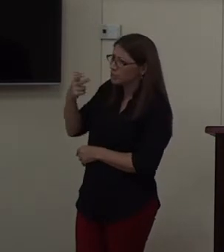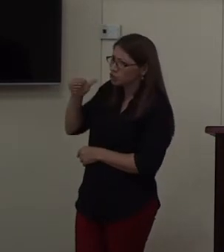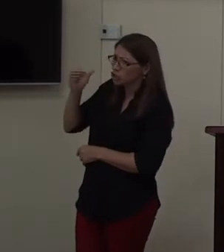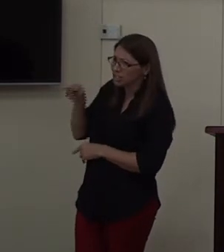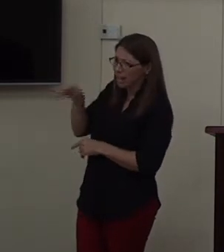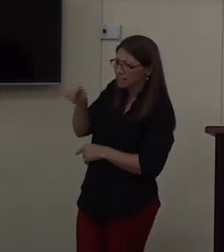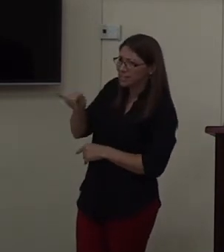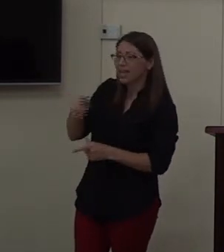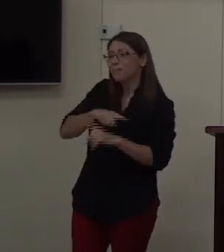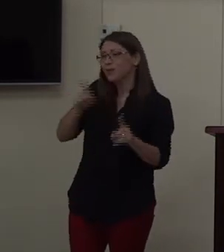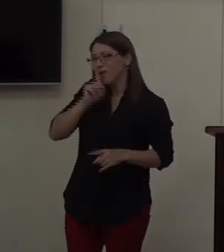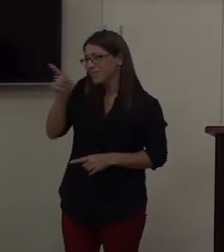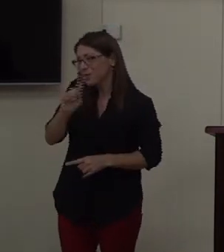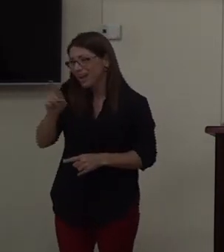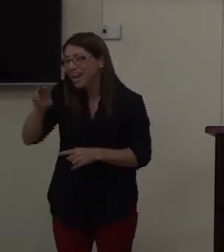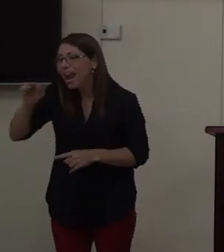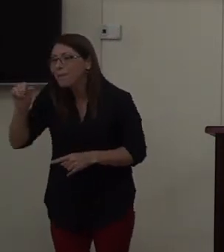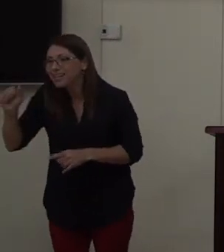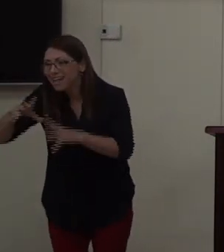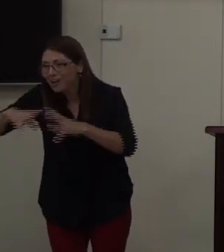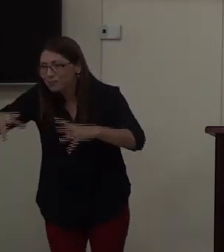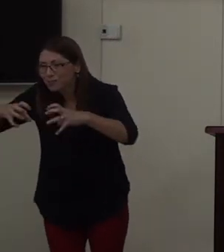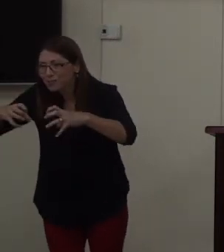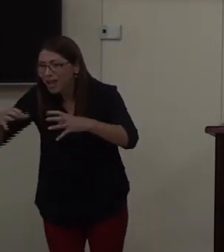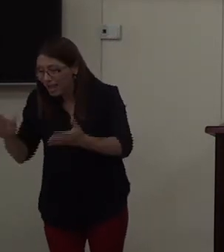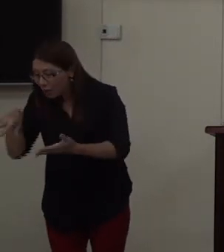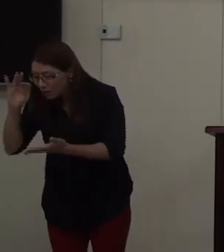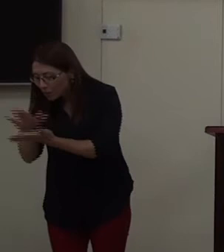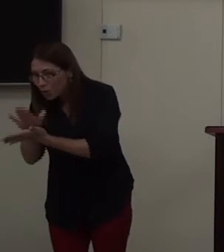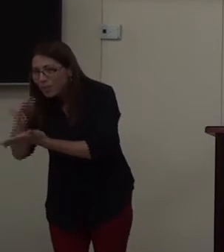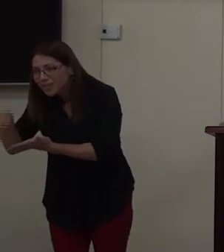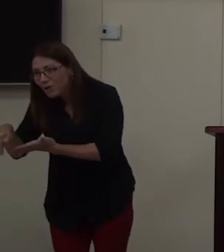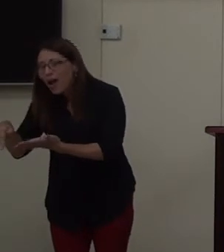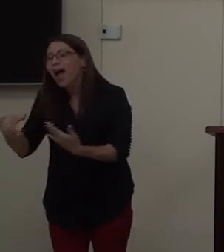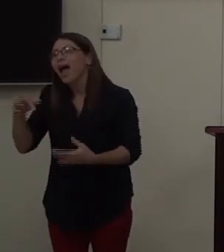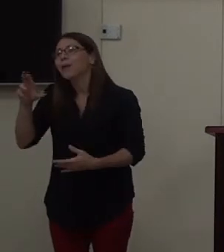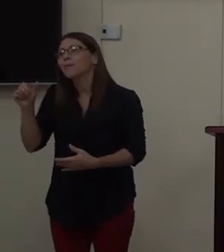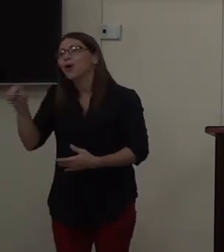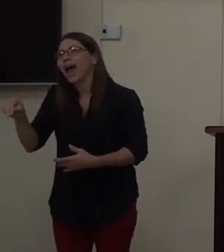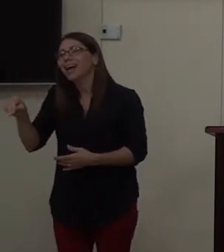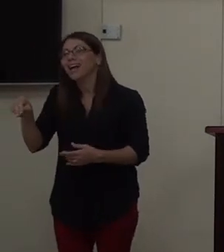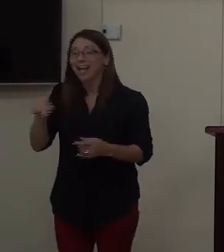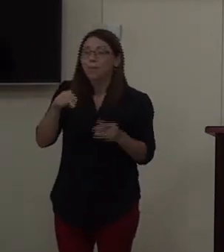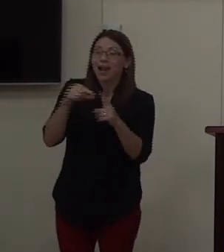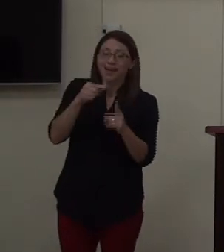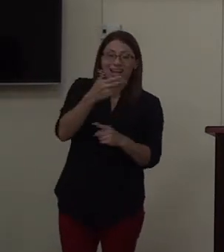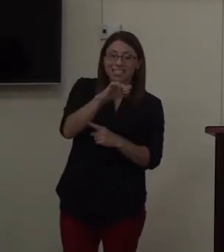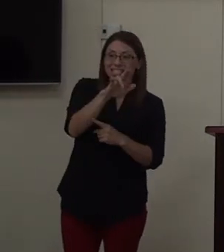Muy bien. Nos encontramos la documentación y efectivamente encontramos que en Brolan chicha se decía como en Panamá, o.